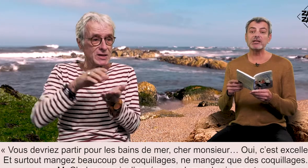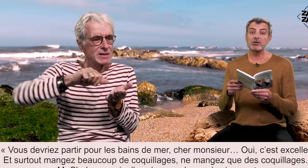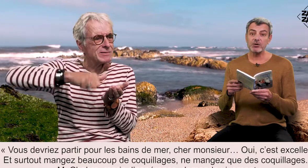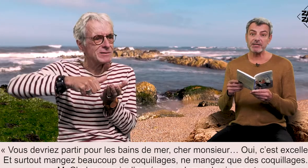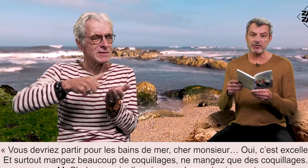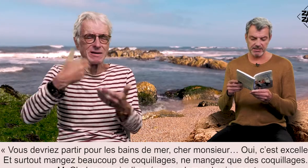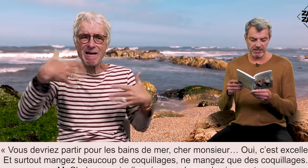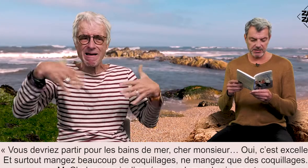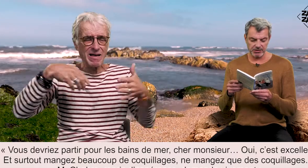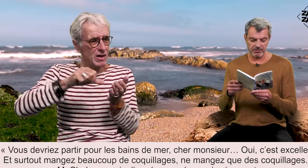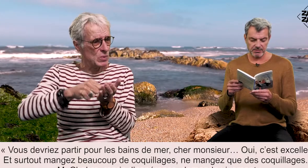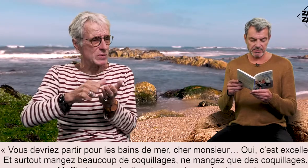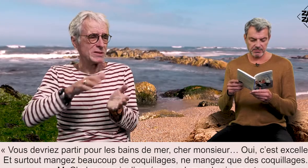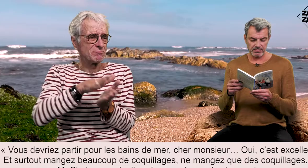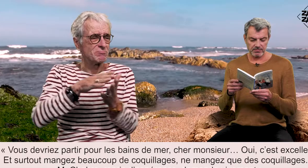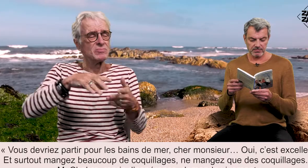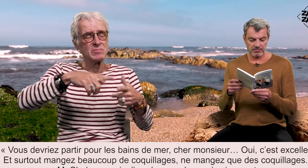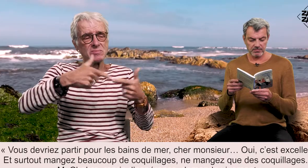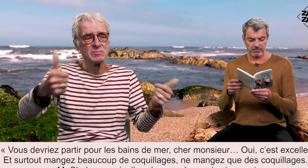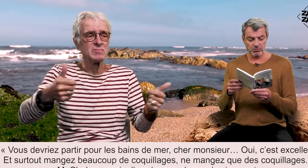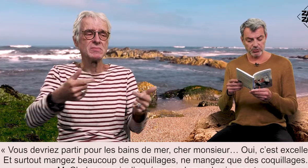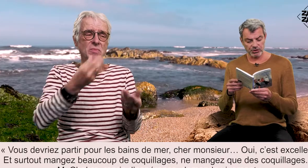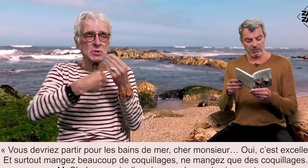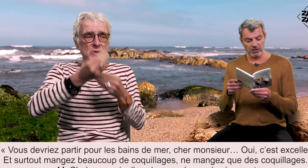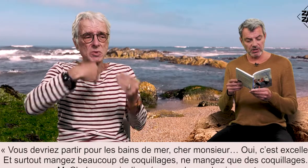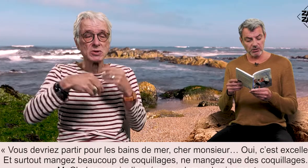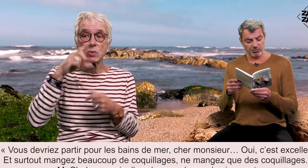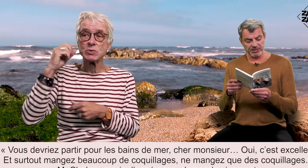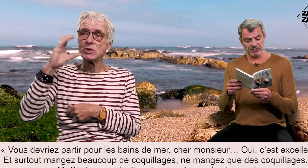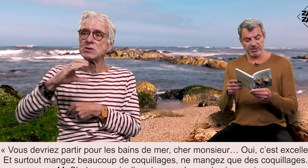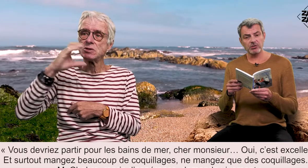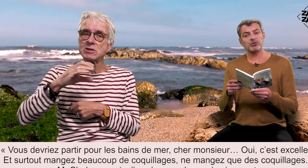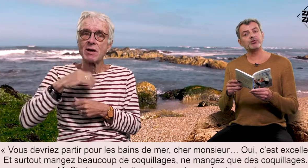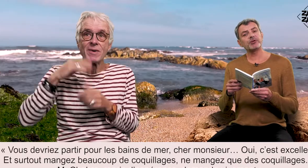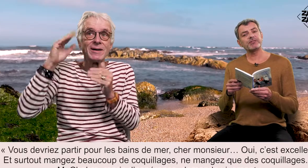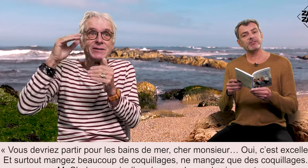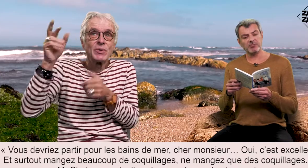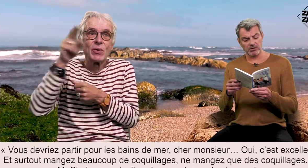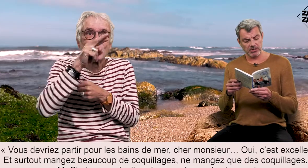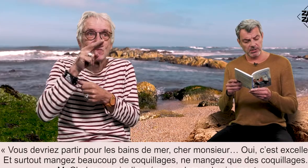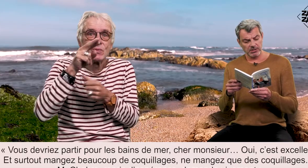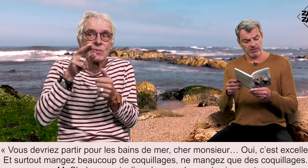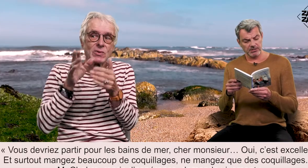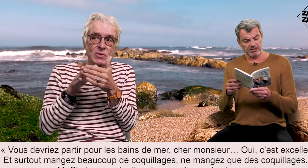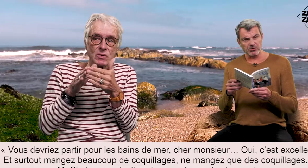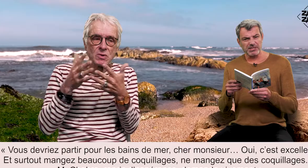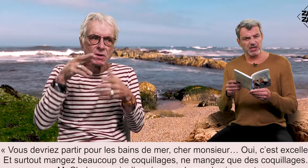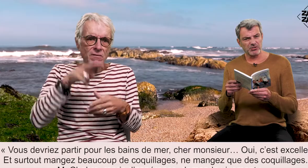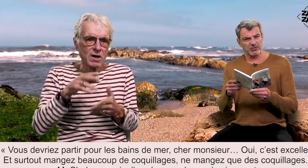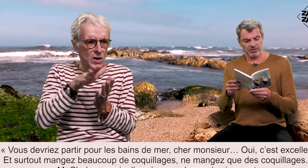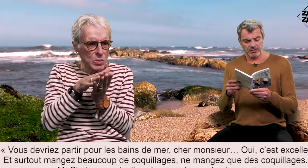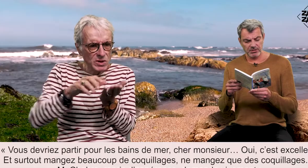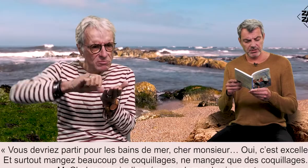Ne mangez que des coquillages ! » Chabre, repris d'espérance, demanda vivement « Des